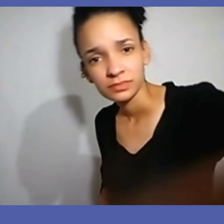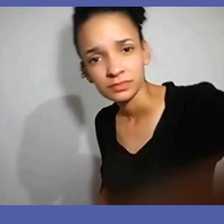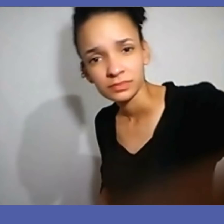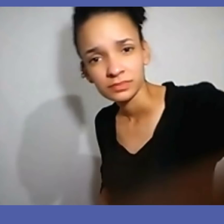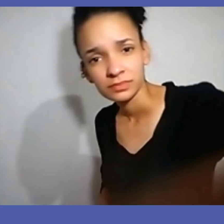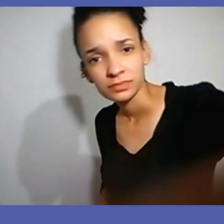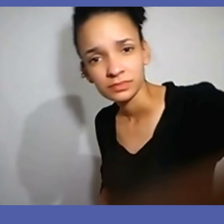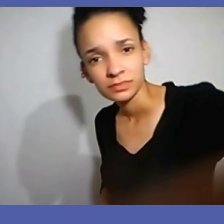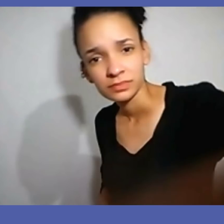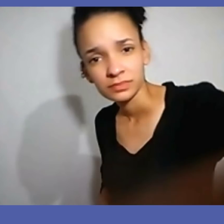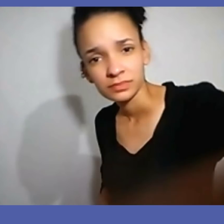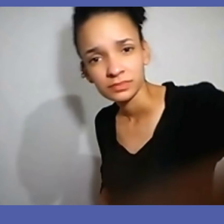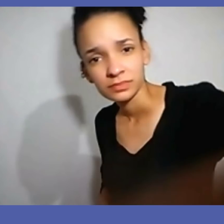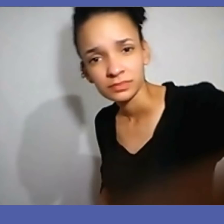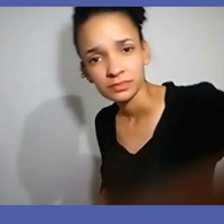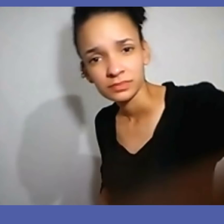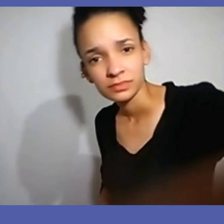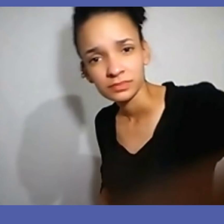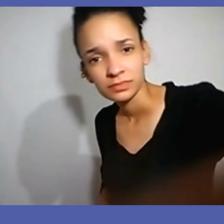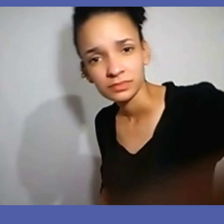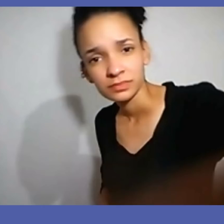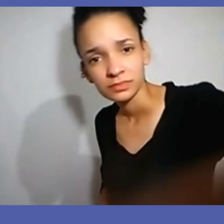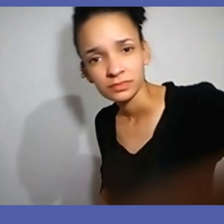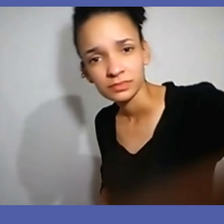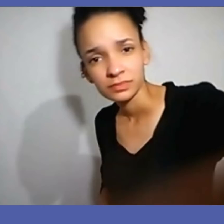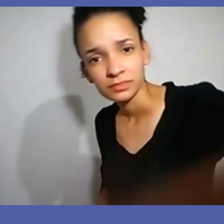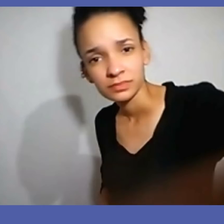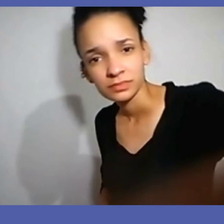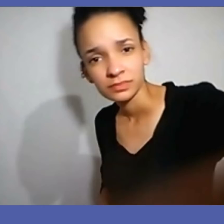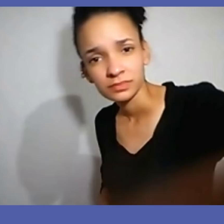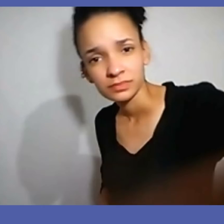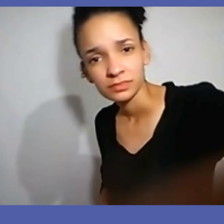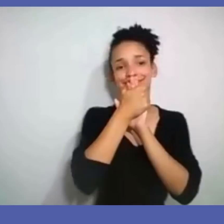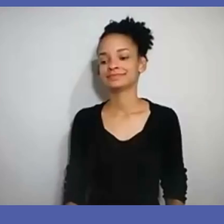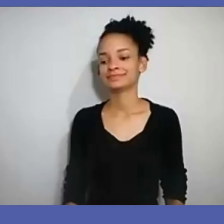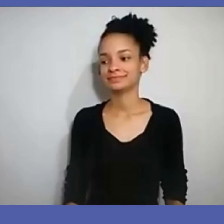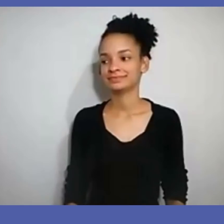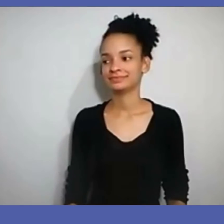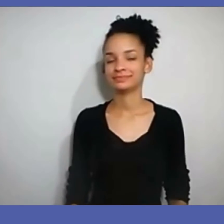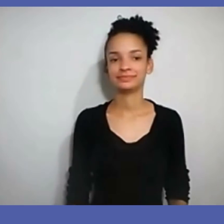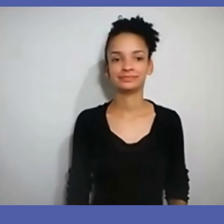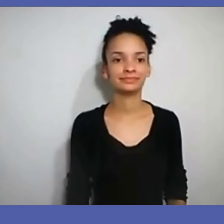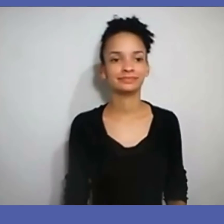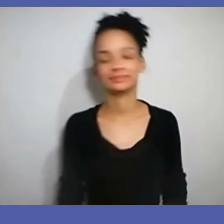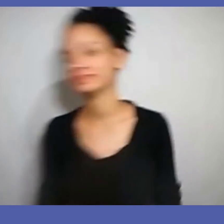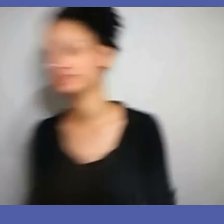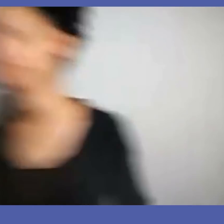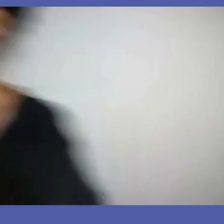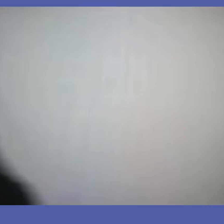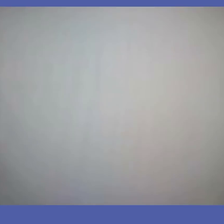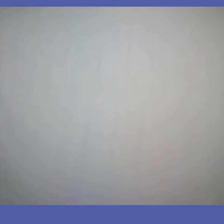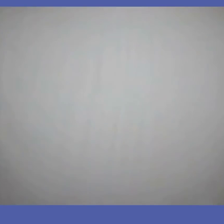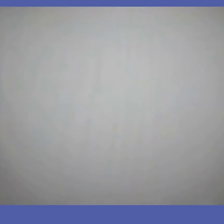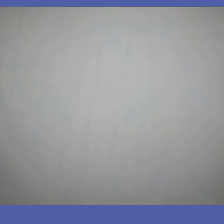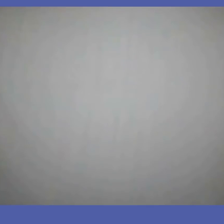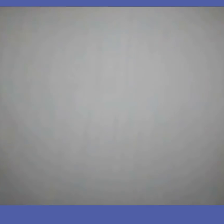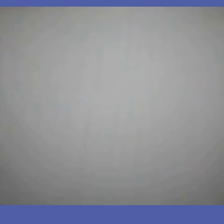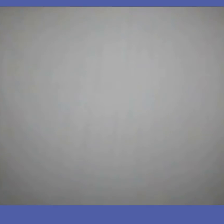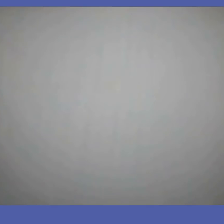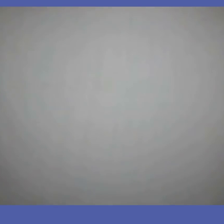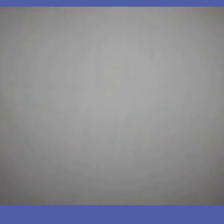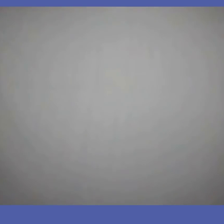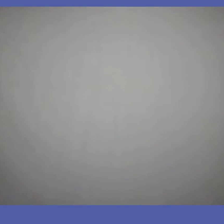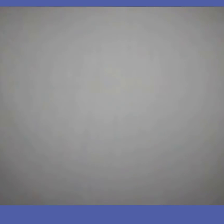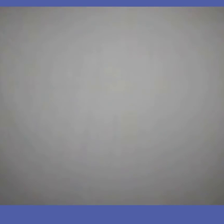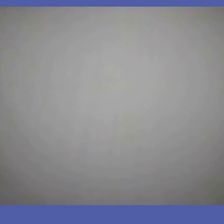Mateus 24, a partir do versículo 32 começa a segunda sessão. A primeira sessão é